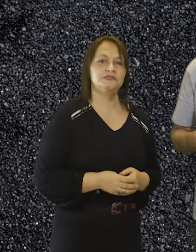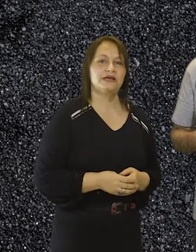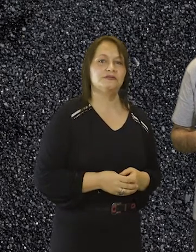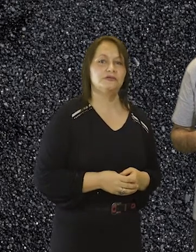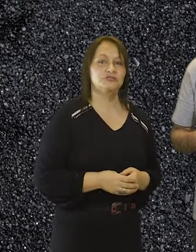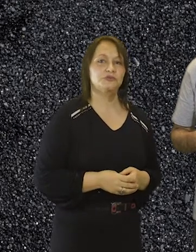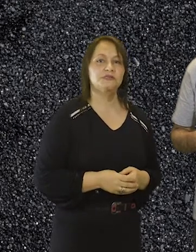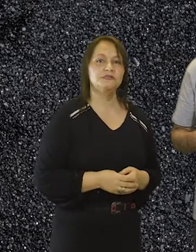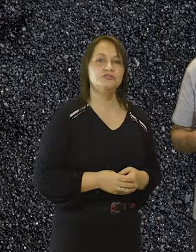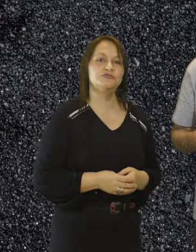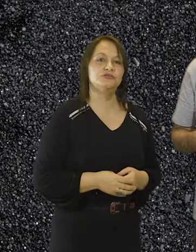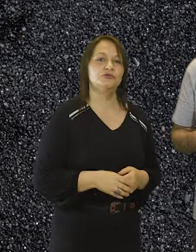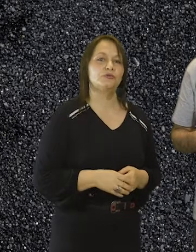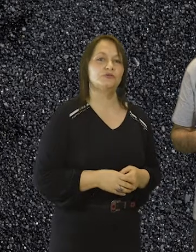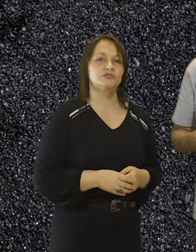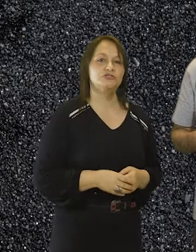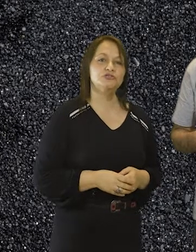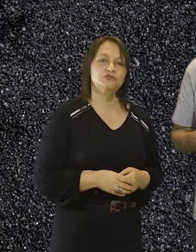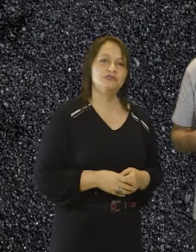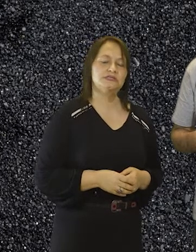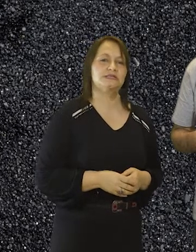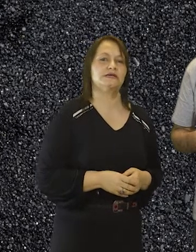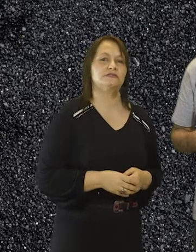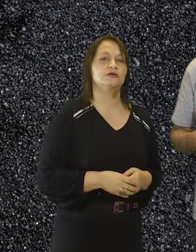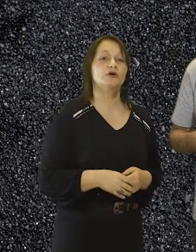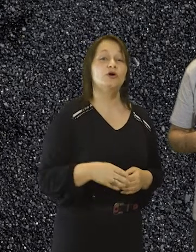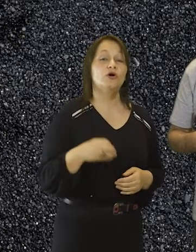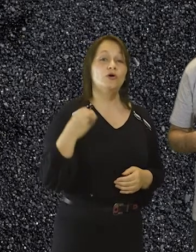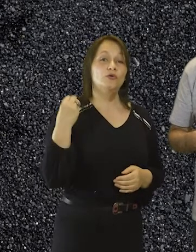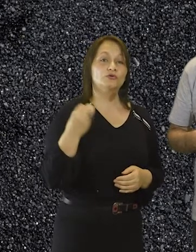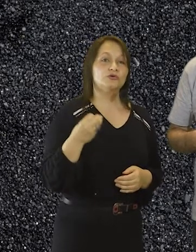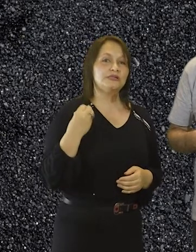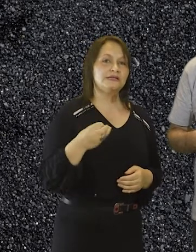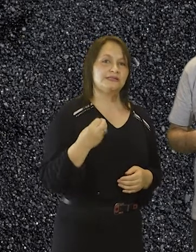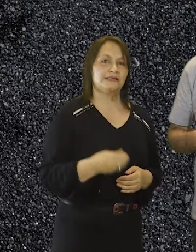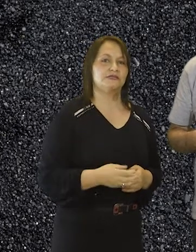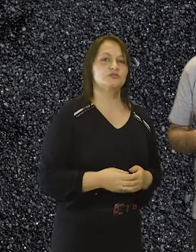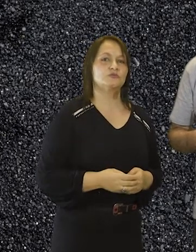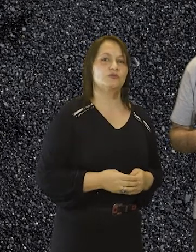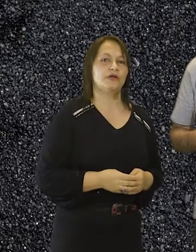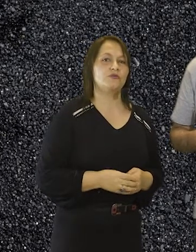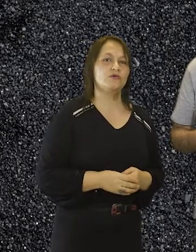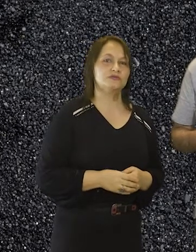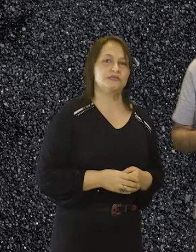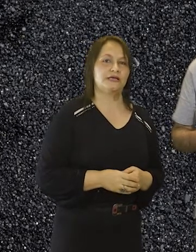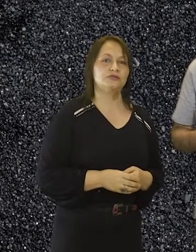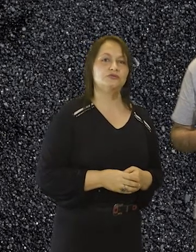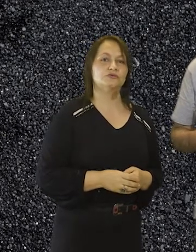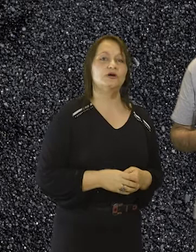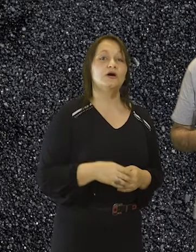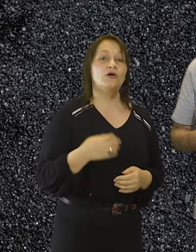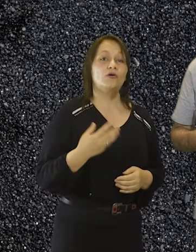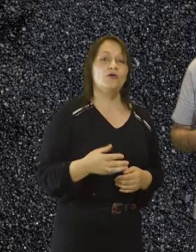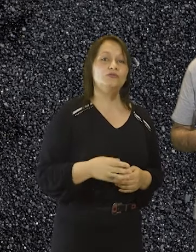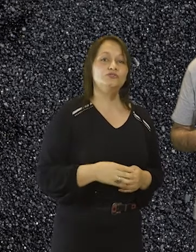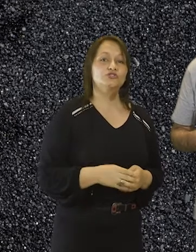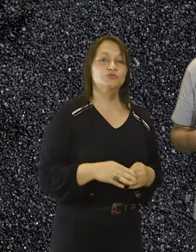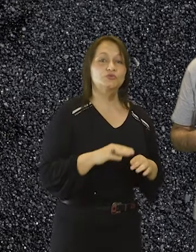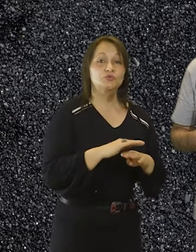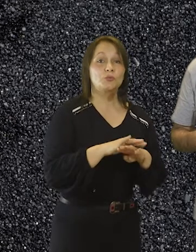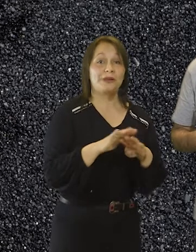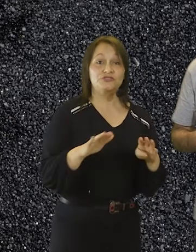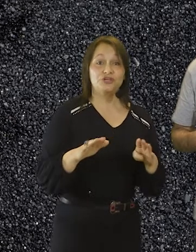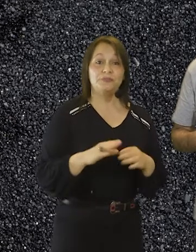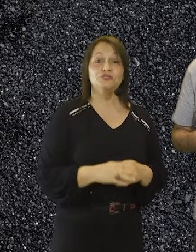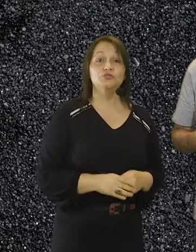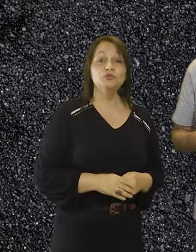e restrita as indivíduas oposição para o Estado. O totalitarismo é um conceito onde